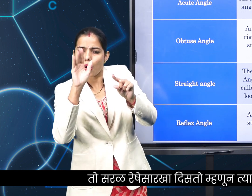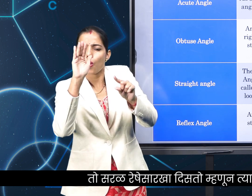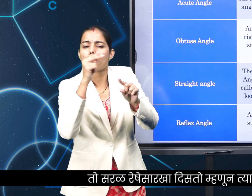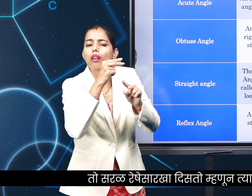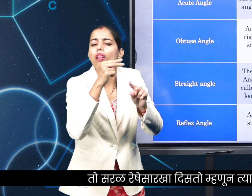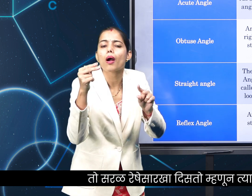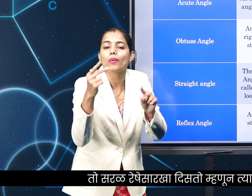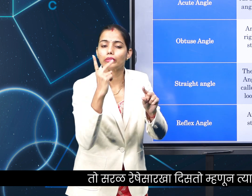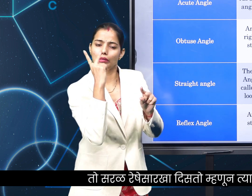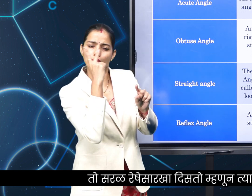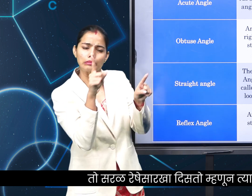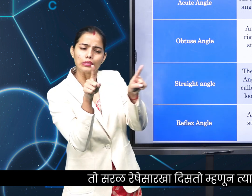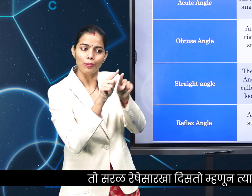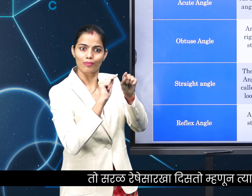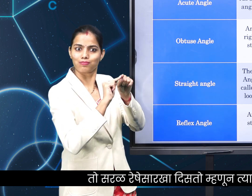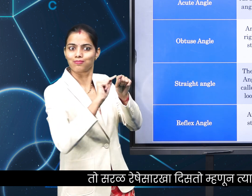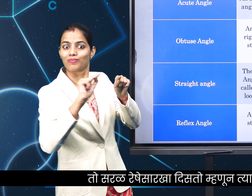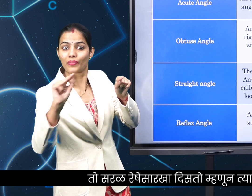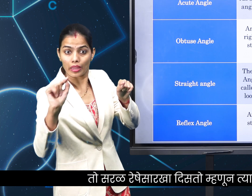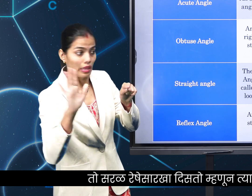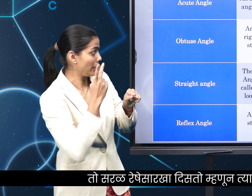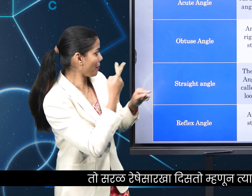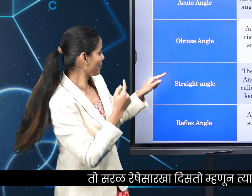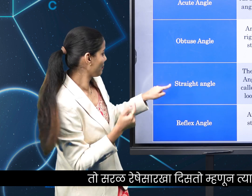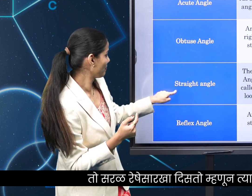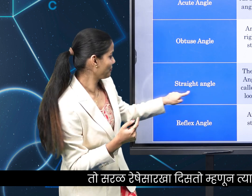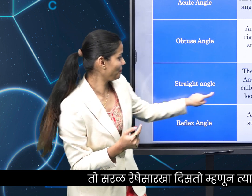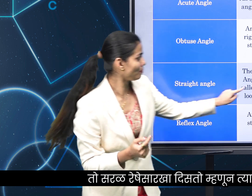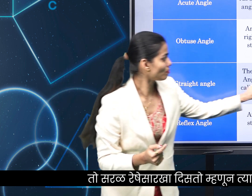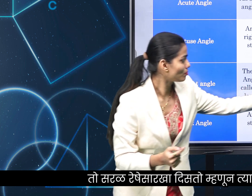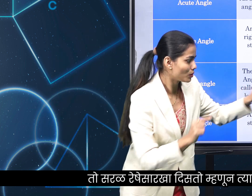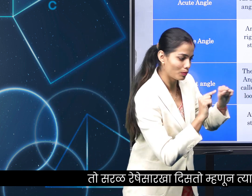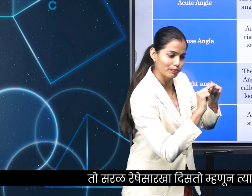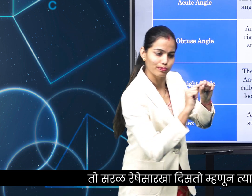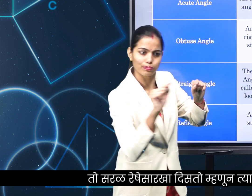सरळ रेषेसारखा दिसतो म्हणून त्याला सरळ कोन म्हणतात.